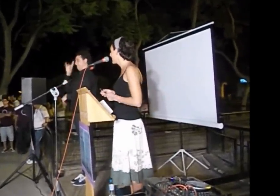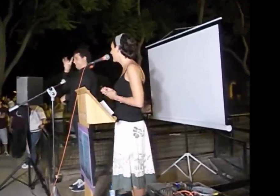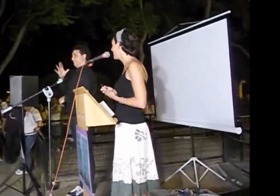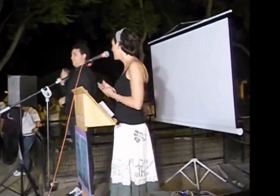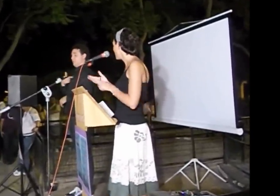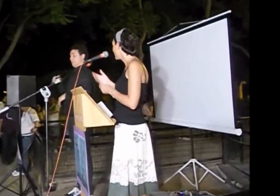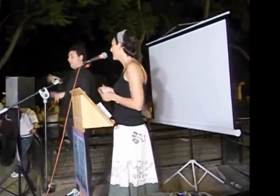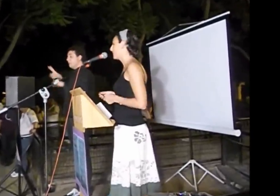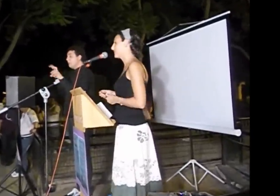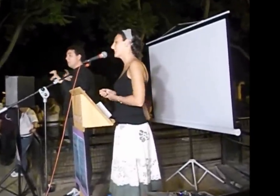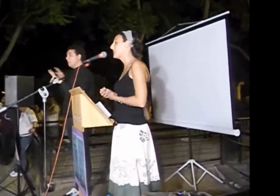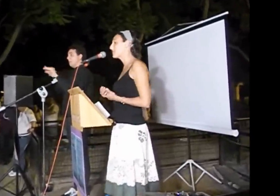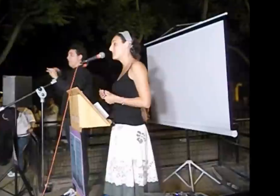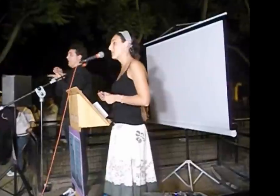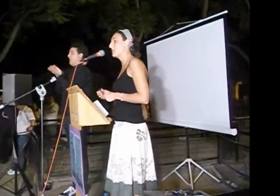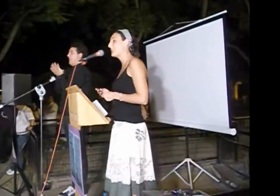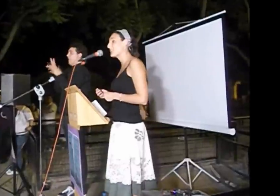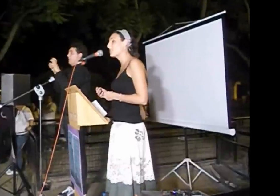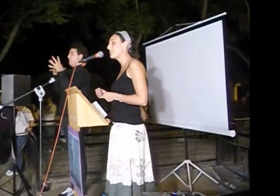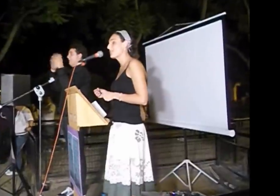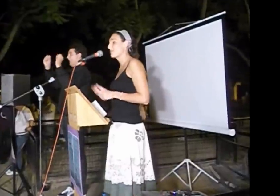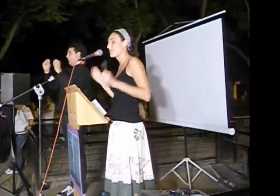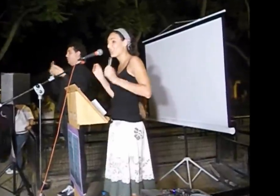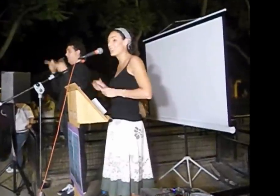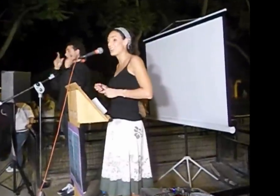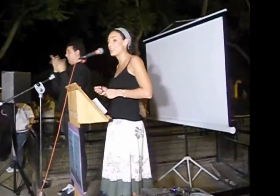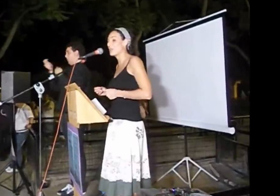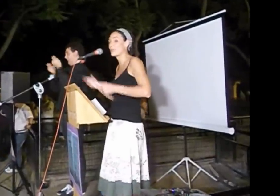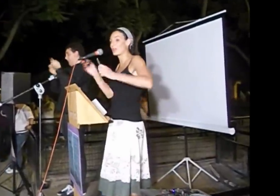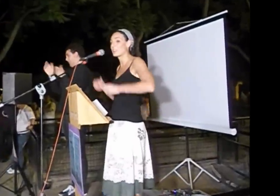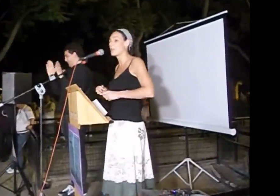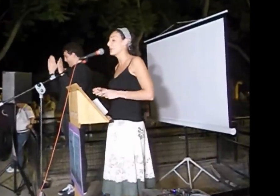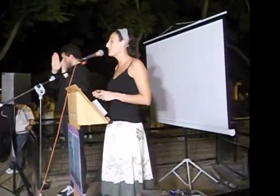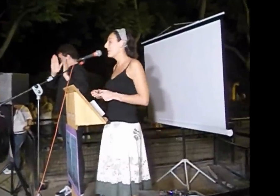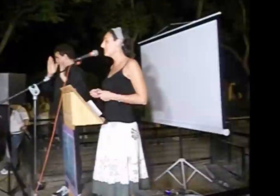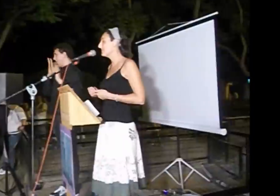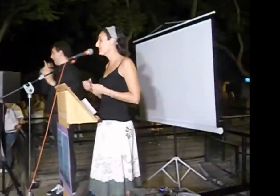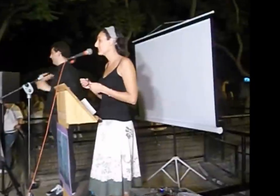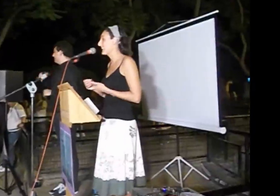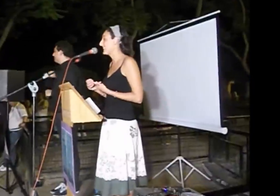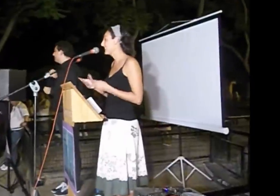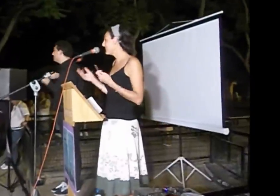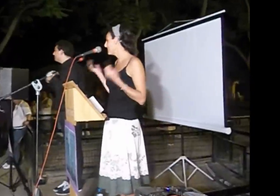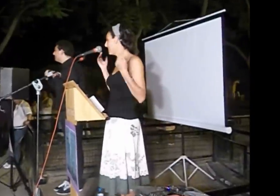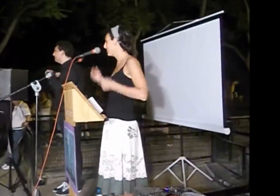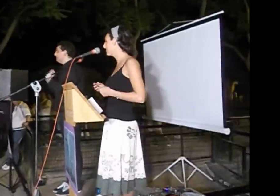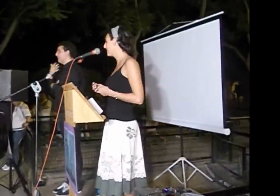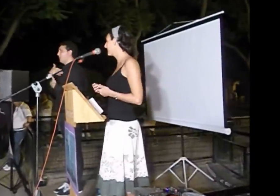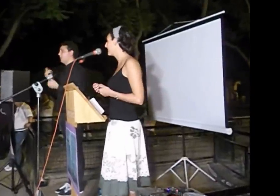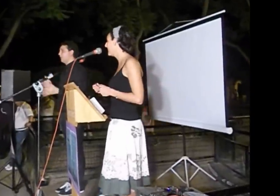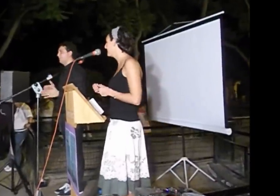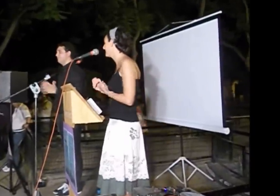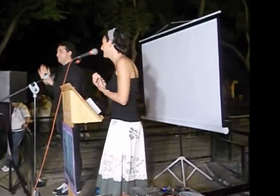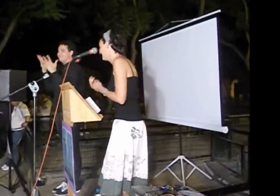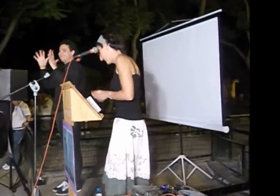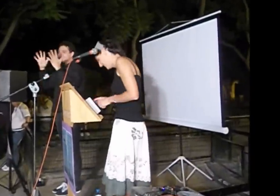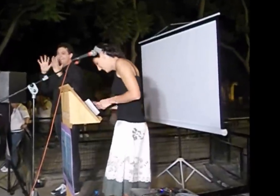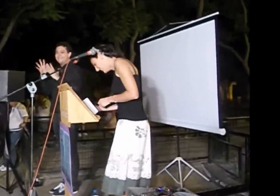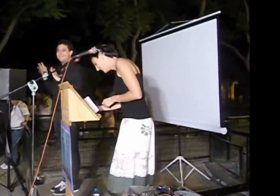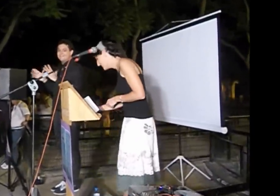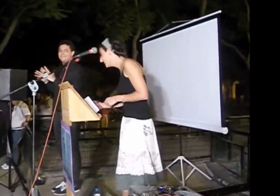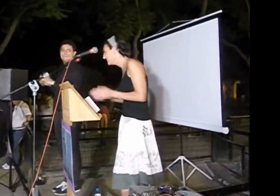hablar de de los tratados de libre comercio y ya pues cualquier pregunta que ya preguntas